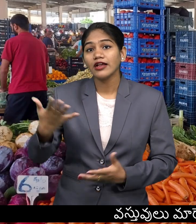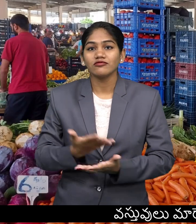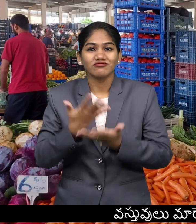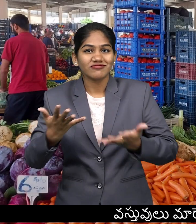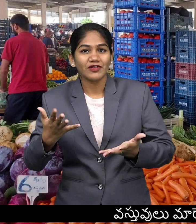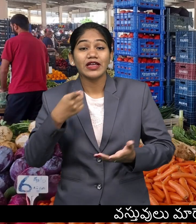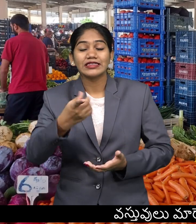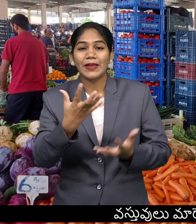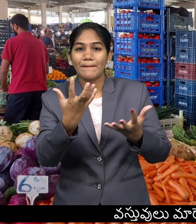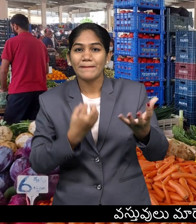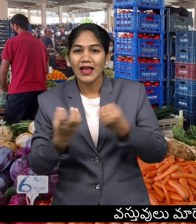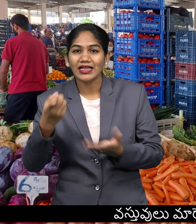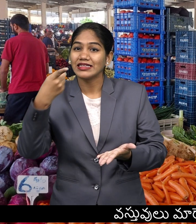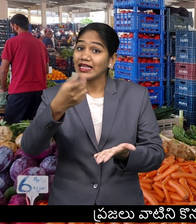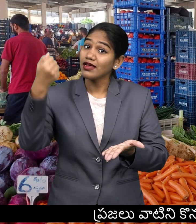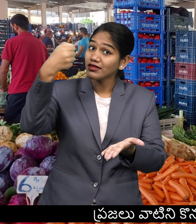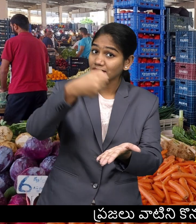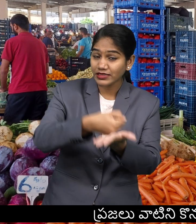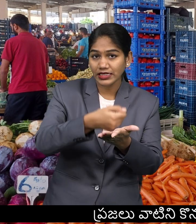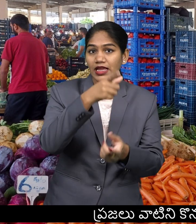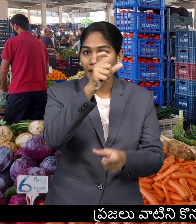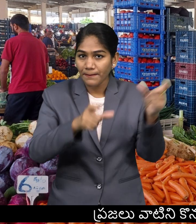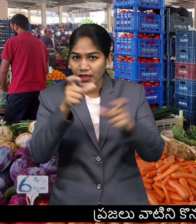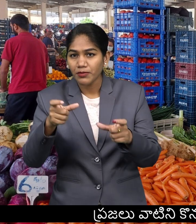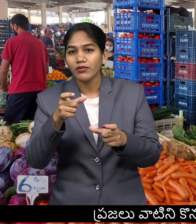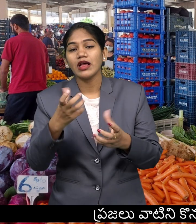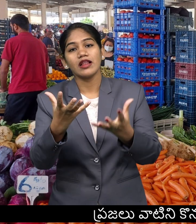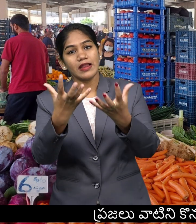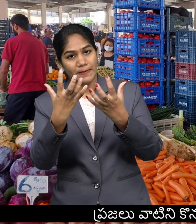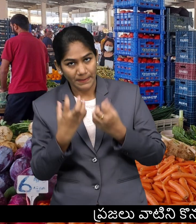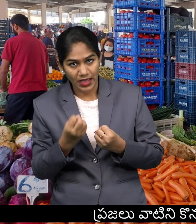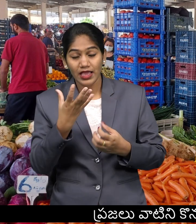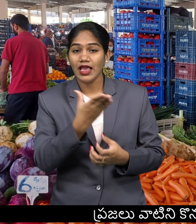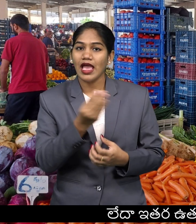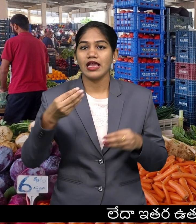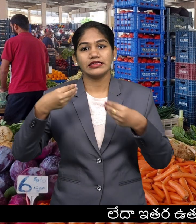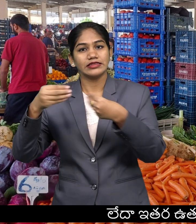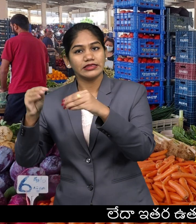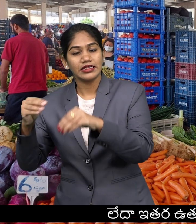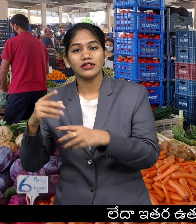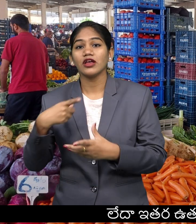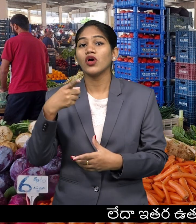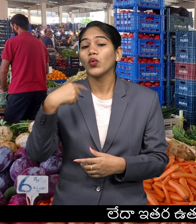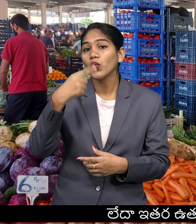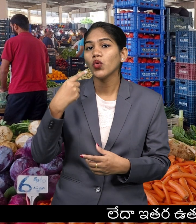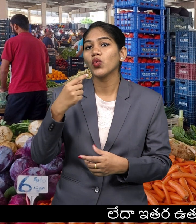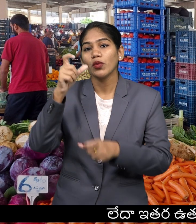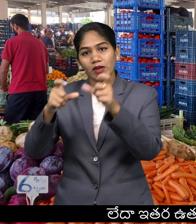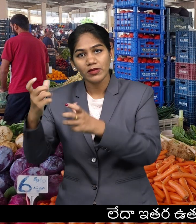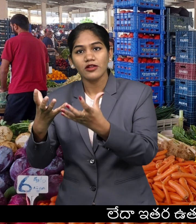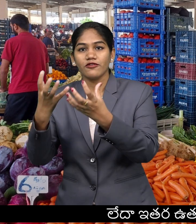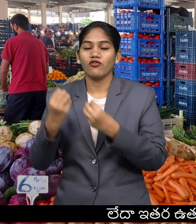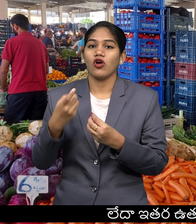వస్తువులు మార్కెట్కు చేరుకున్న తరువాత ప్రజలు వాటిని కొనుగోలు చేసే వినియోగదారులకు లేదా ఇతర